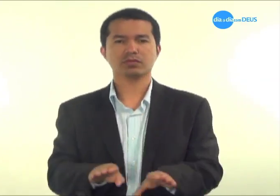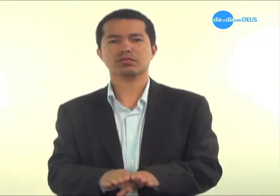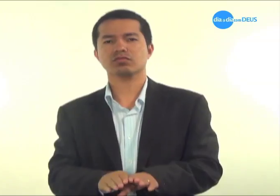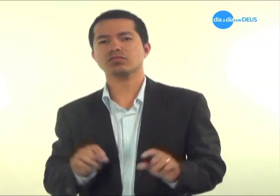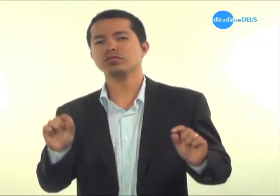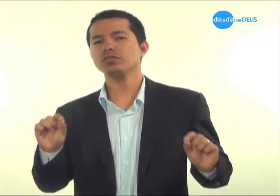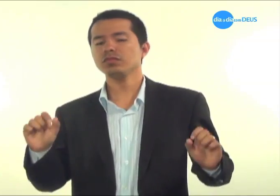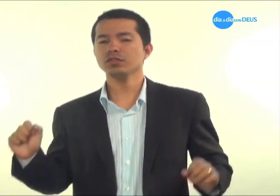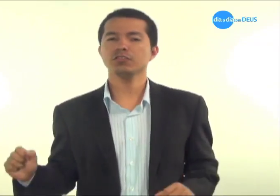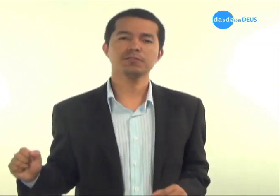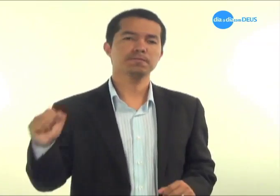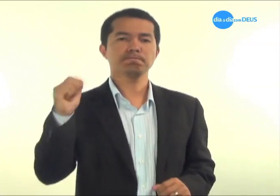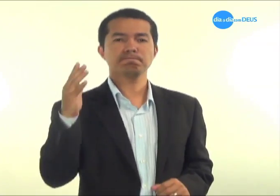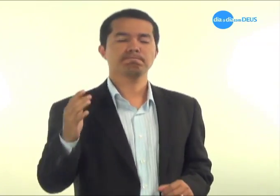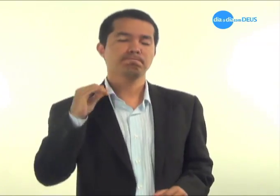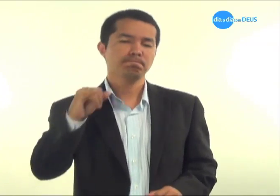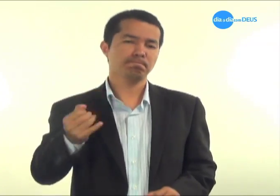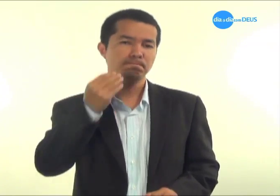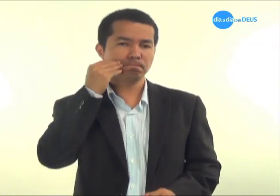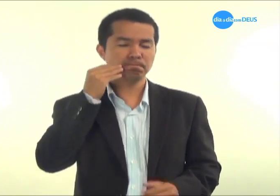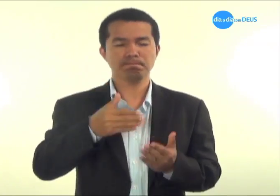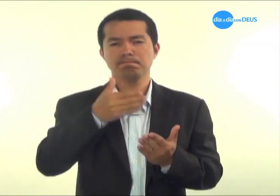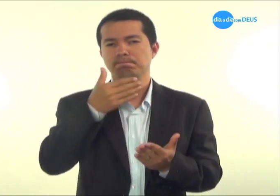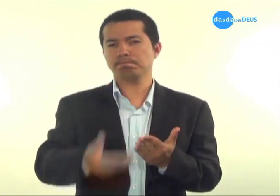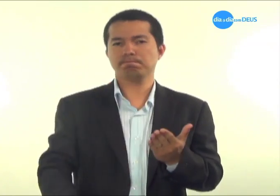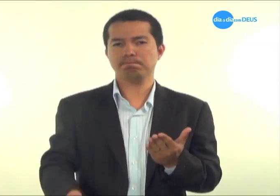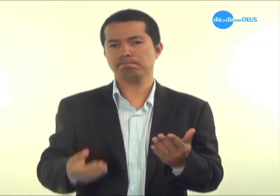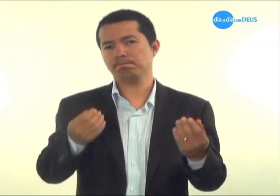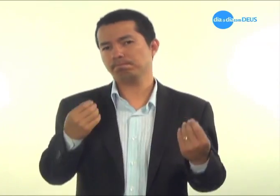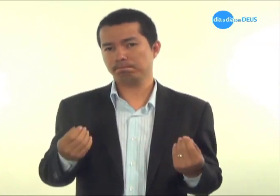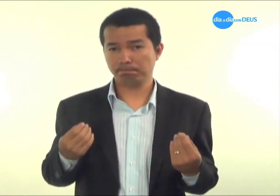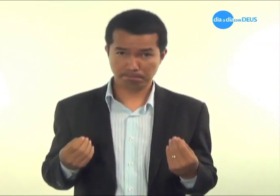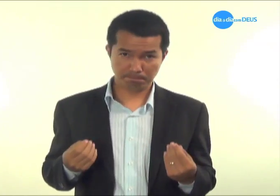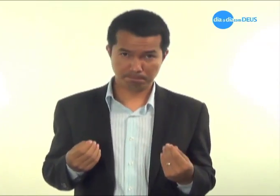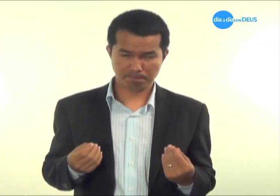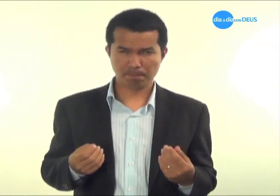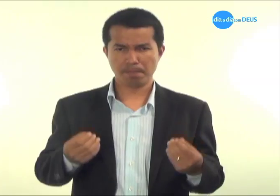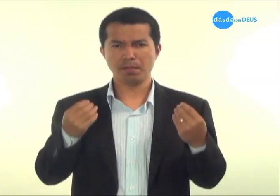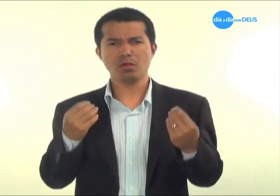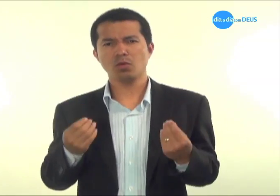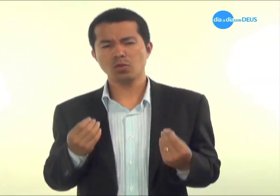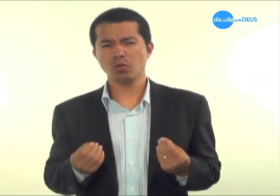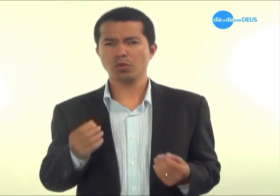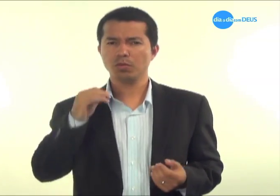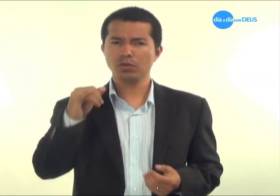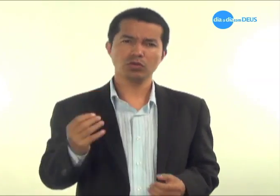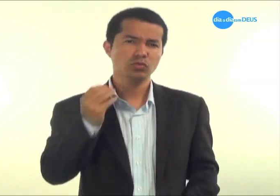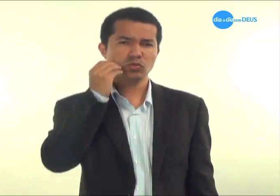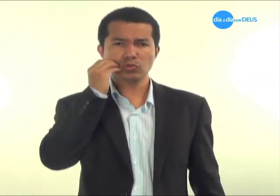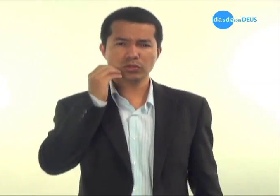Quais foram as causas da queda? Como é que ele se tornou este tipo